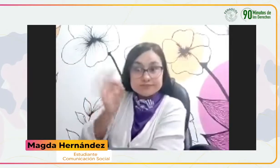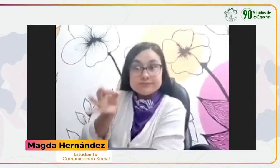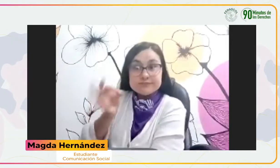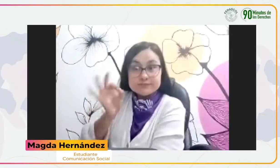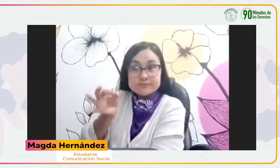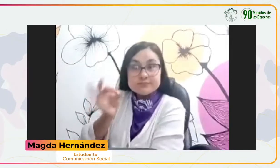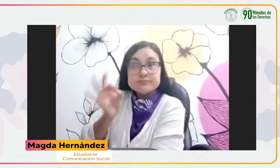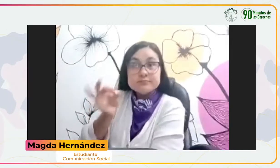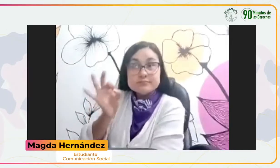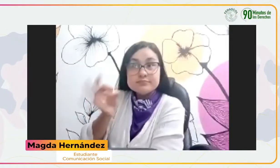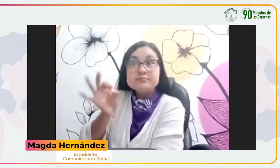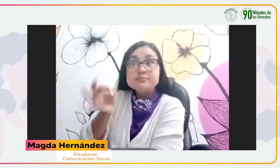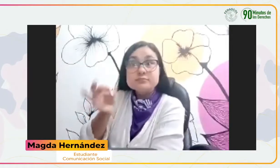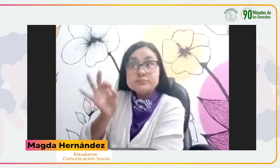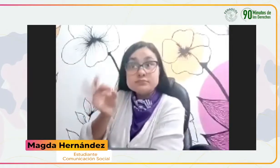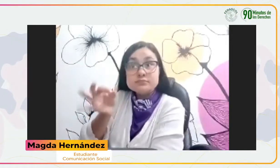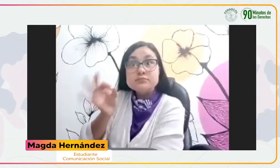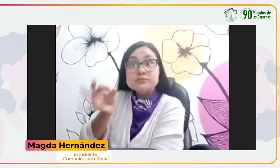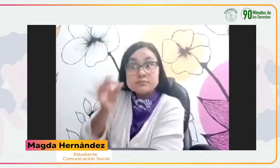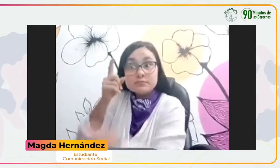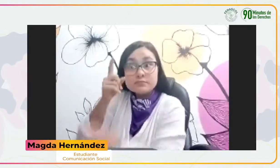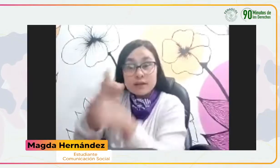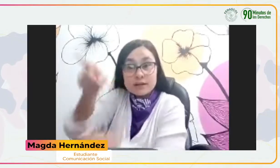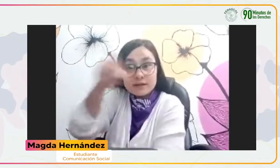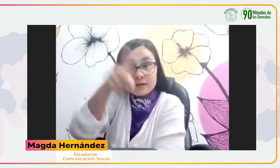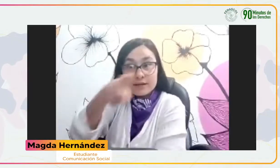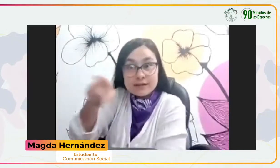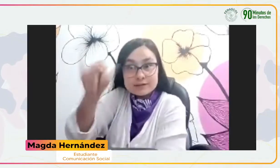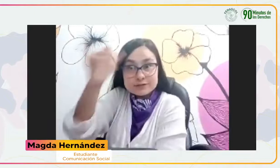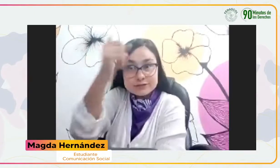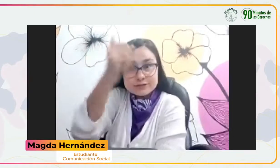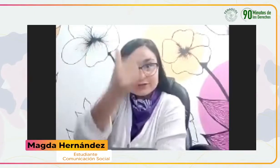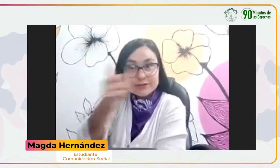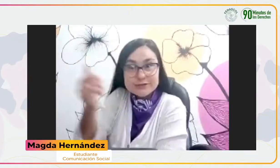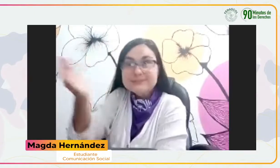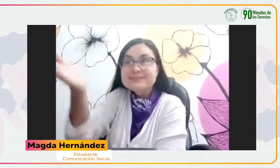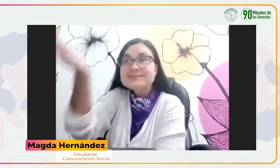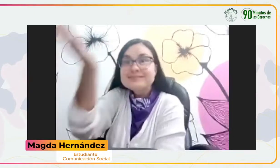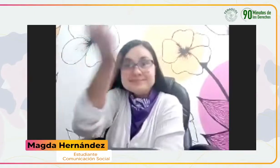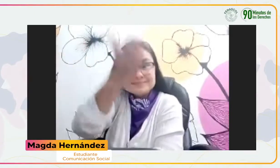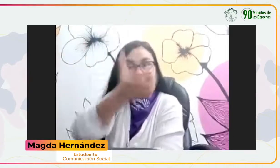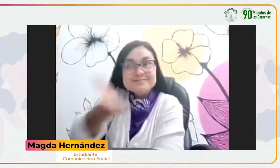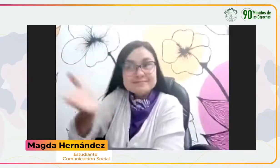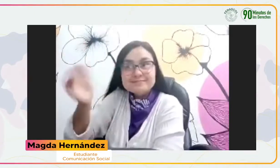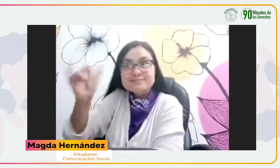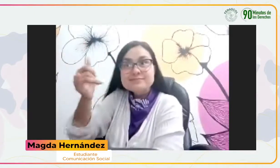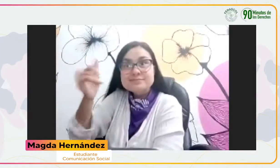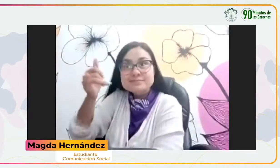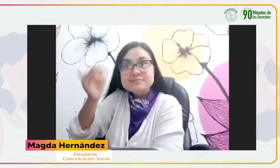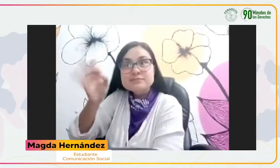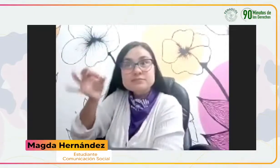han visto discriminadas por hombres sordos de estas asociaciones. Y mis amigas no me